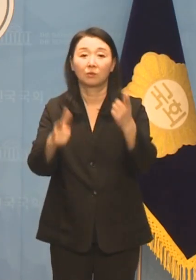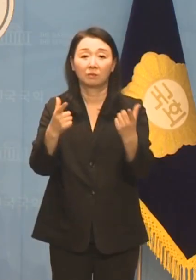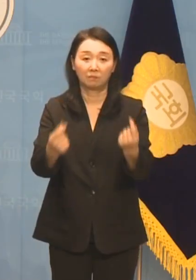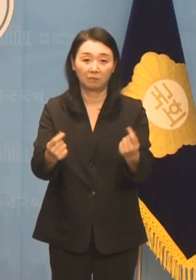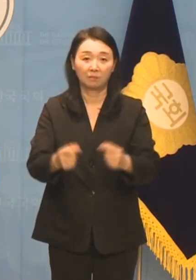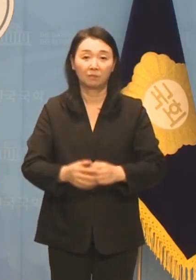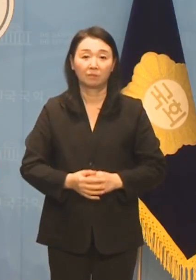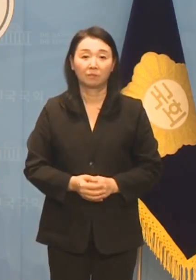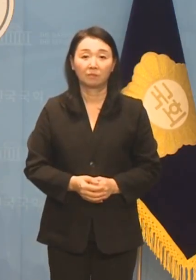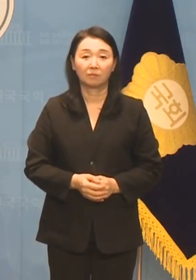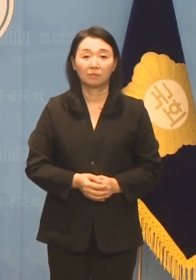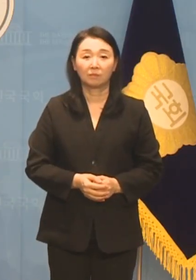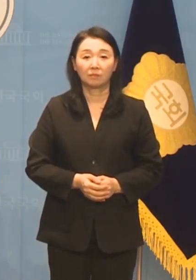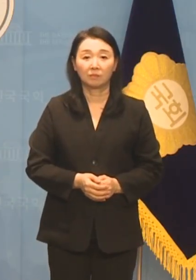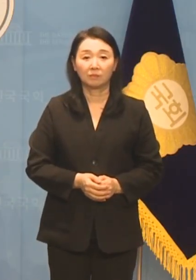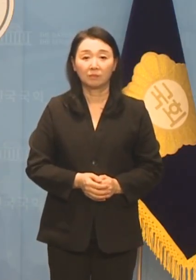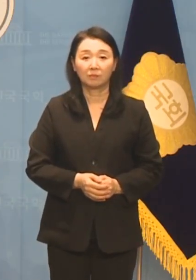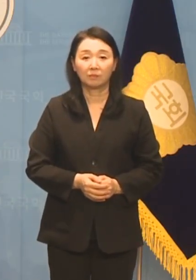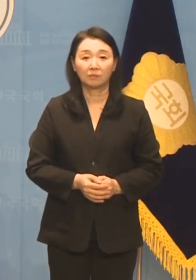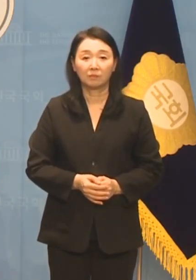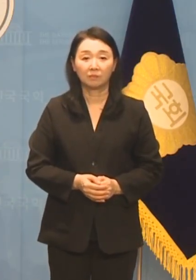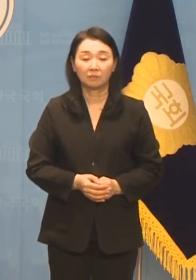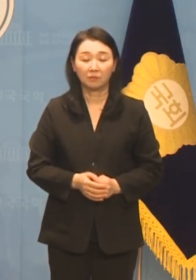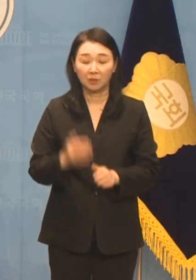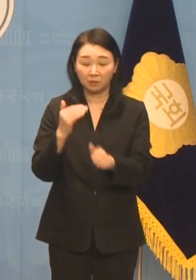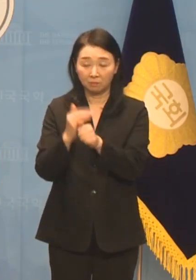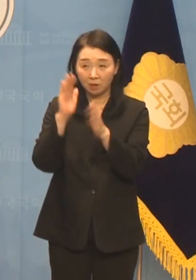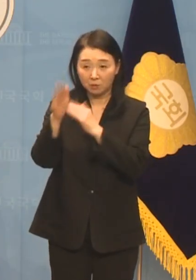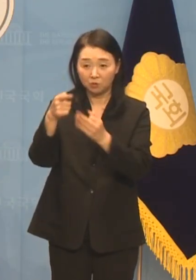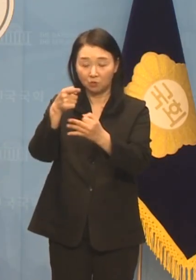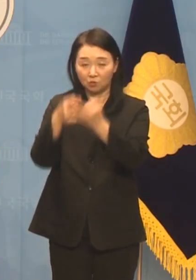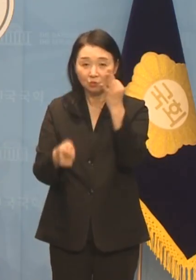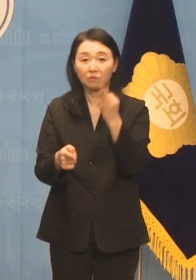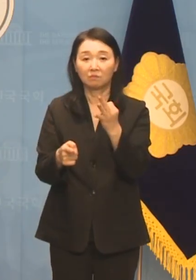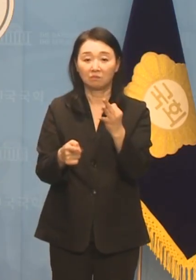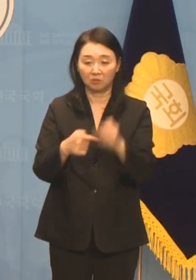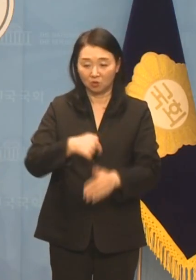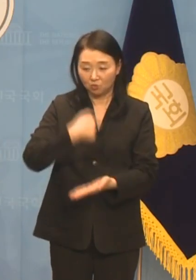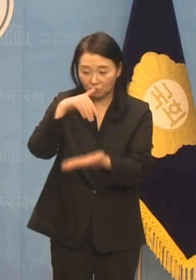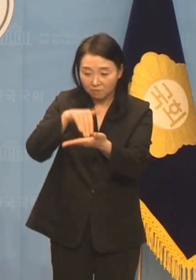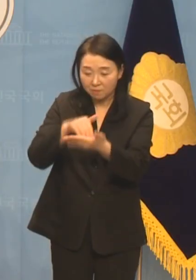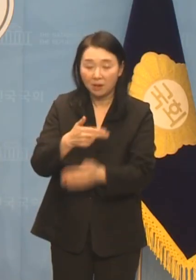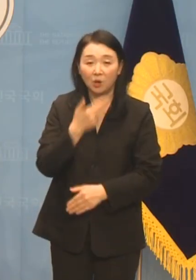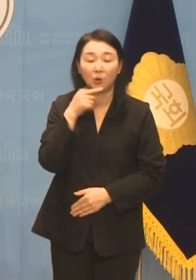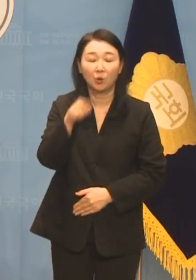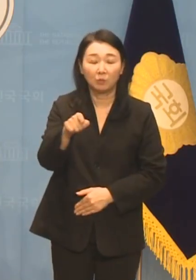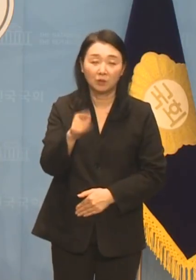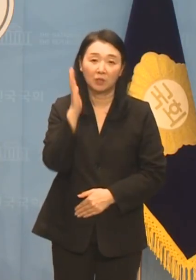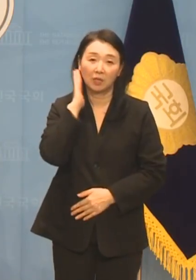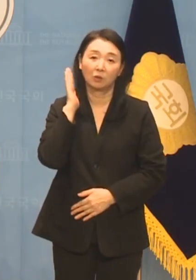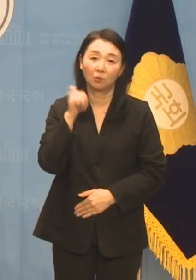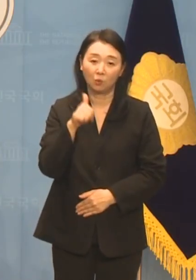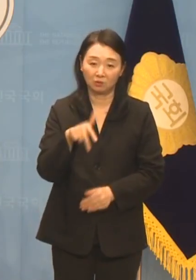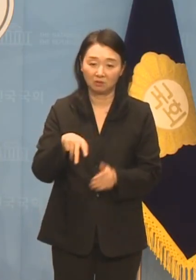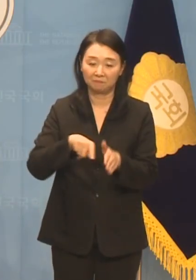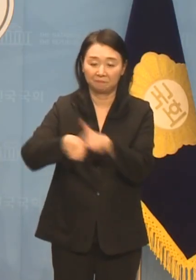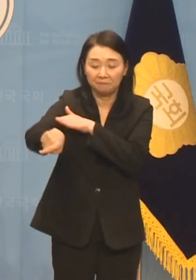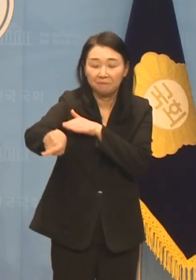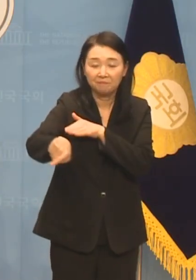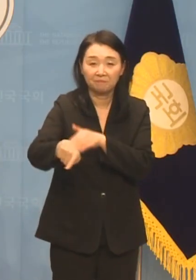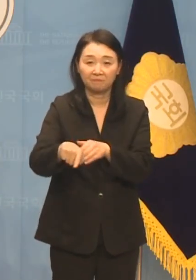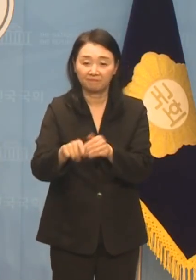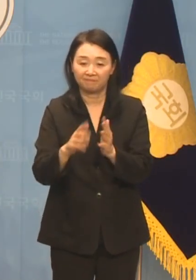줄 알겠습니다. 파면 이후 윤석열은 자수군커녕 대선 주자들을 줄 세우며